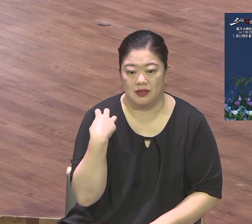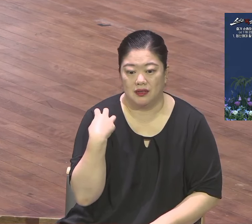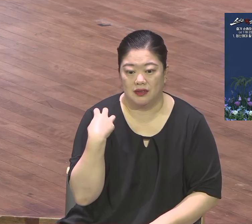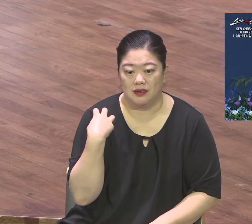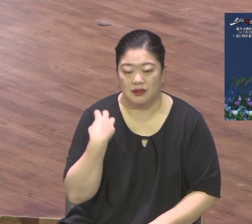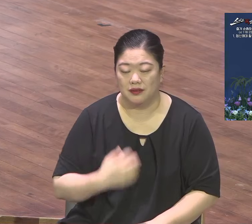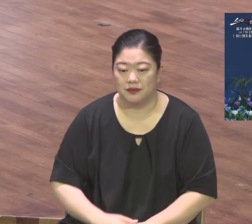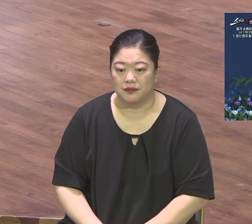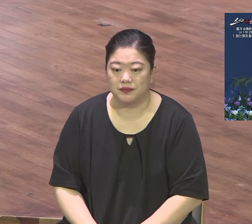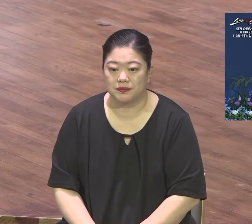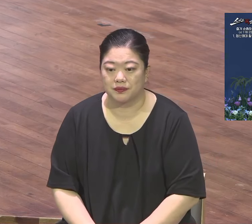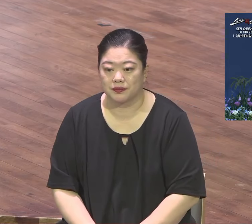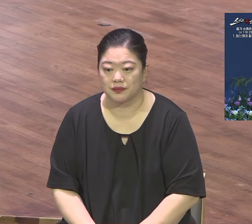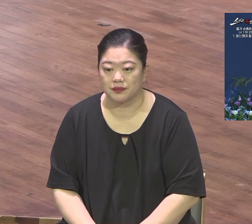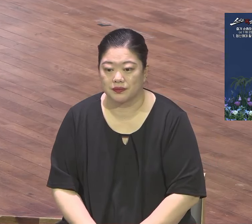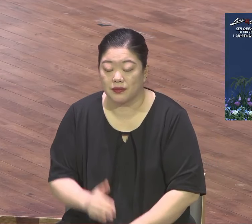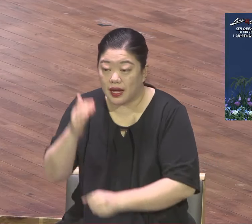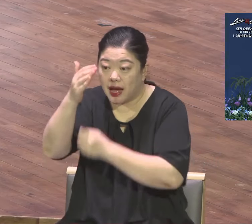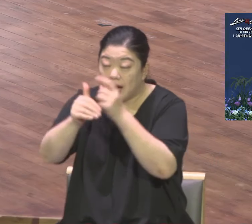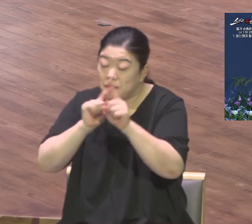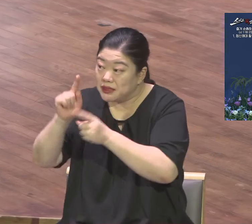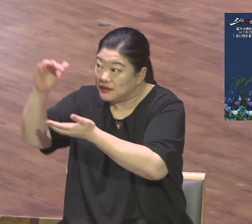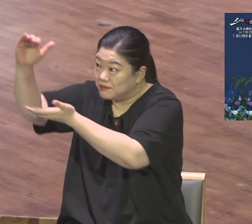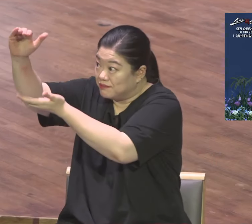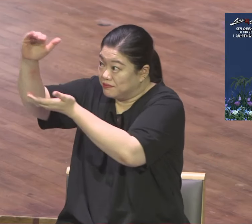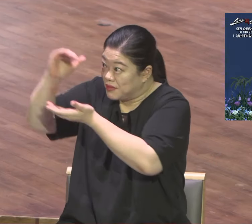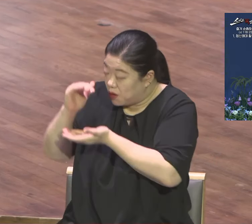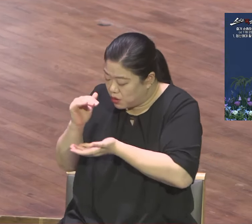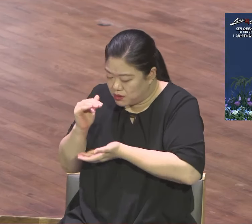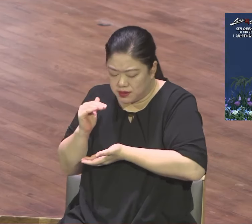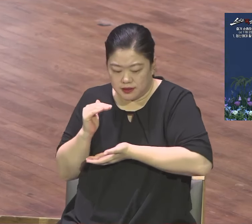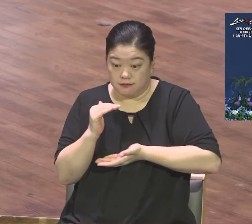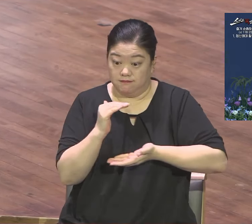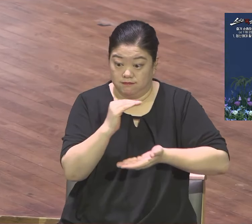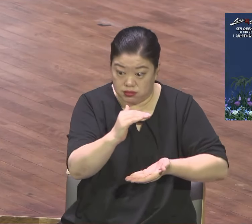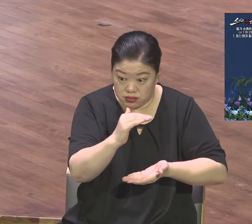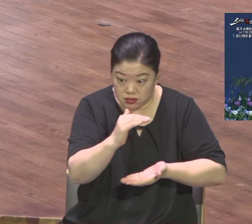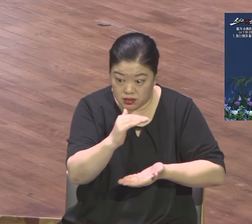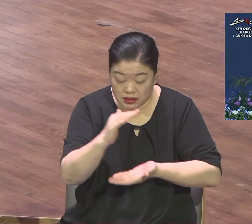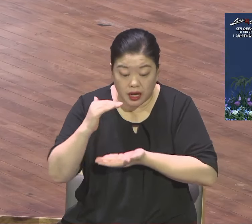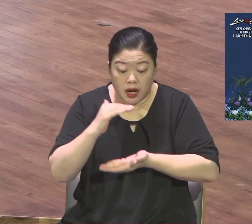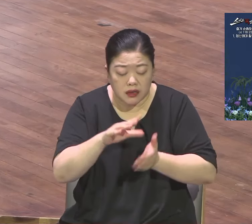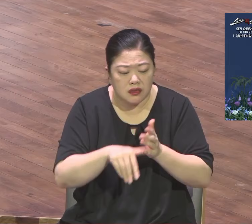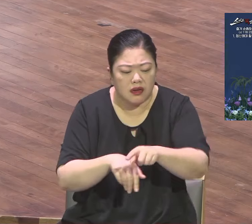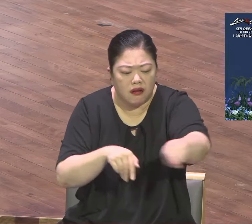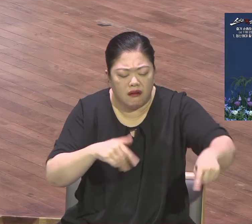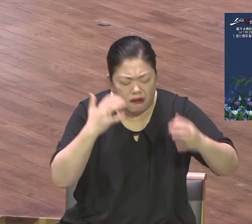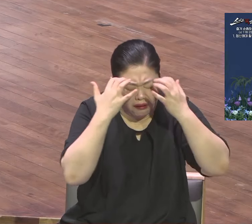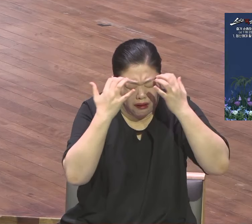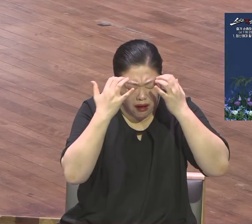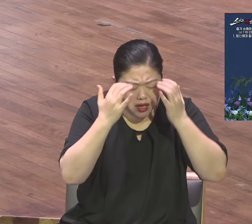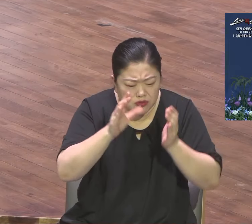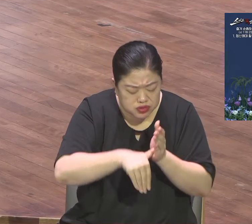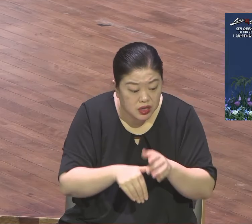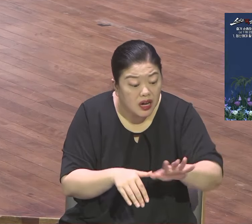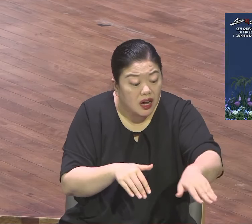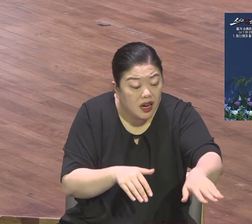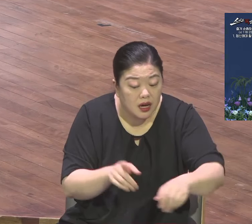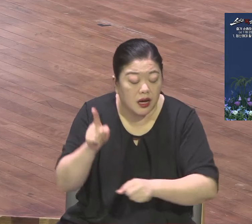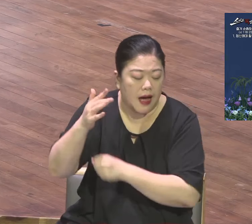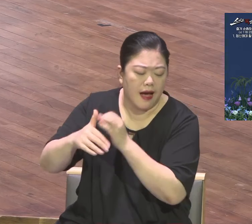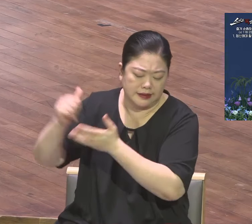특별히 하나님의 말씀을 전달해서 고난 중에 살고 있는 백성들에게 소망을